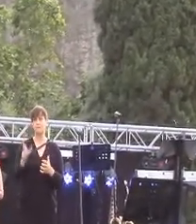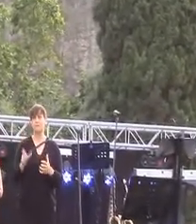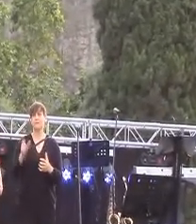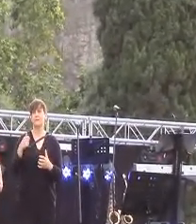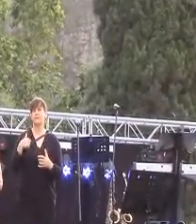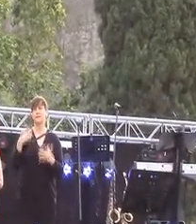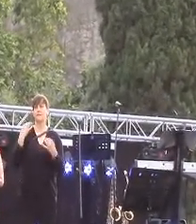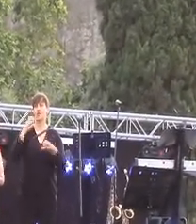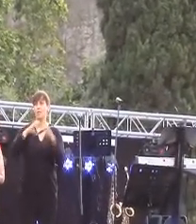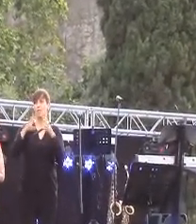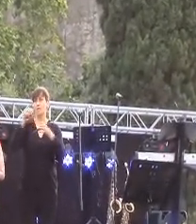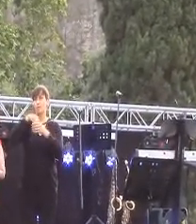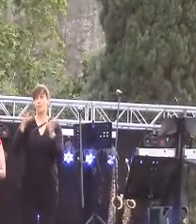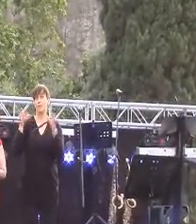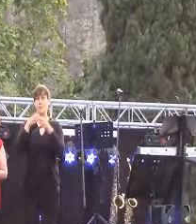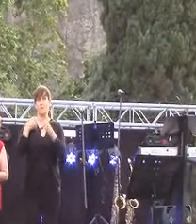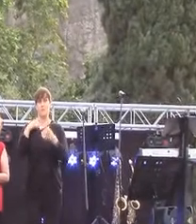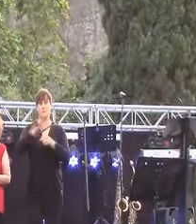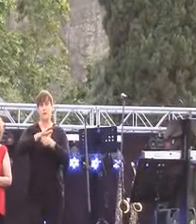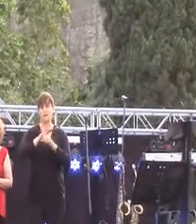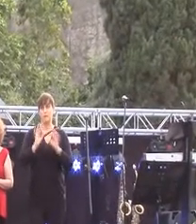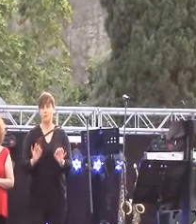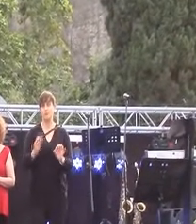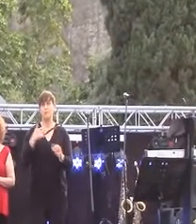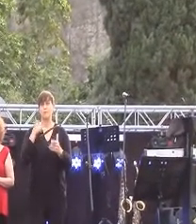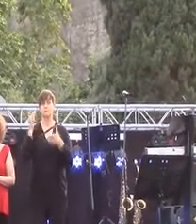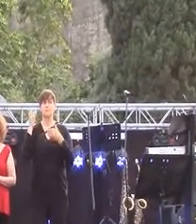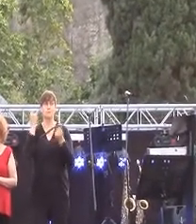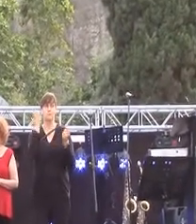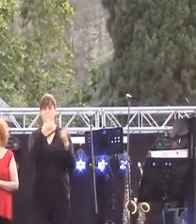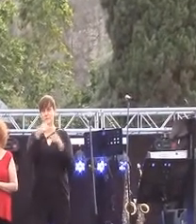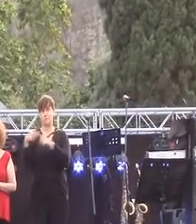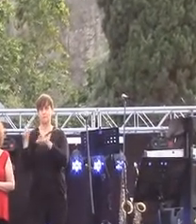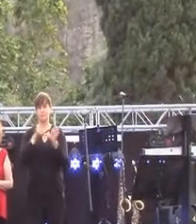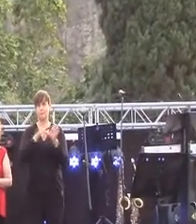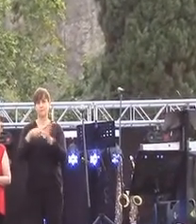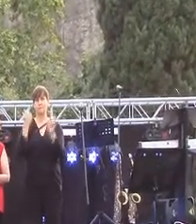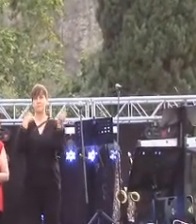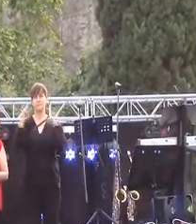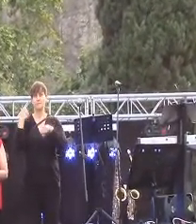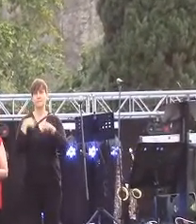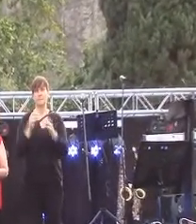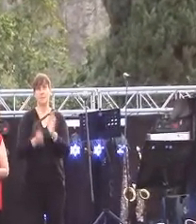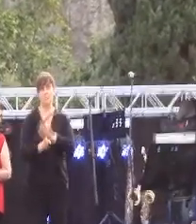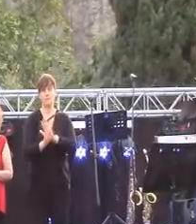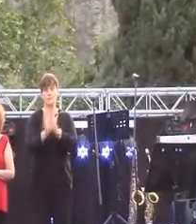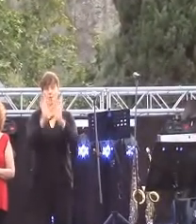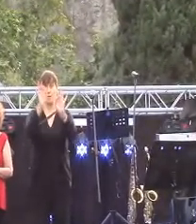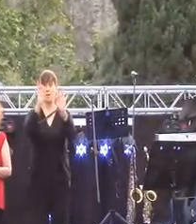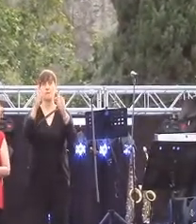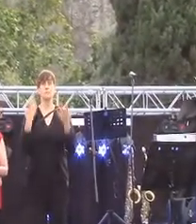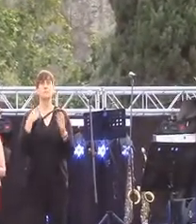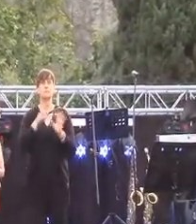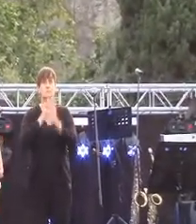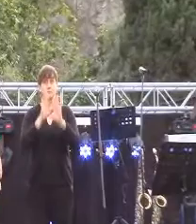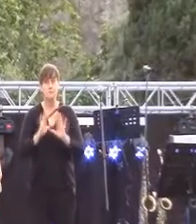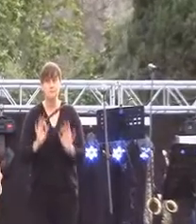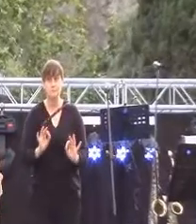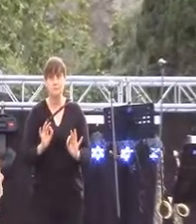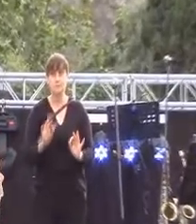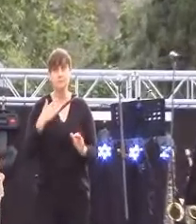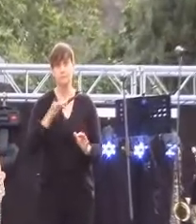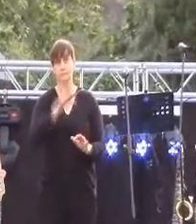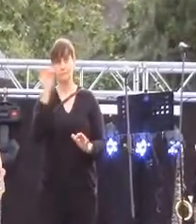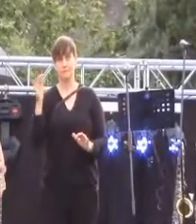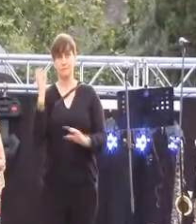les comunicadores del Coll, bueno, participa molt activament en moltes coses i bueno, esperem que ho segueixi fent per molt temps. I res més, doncs,